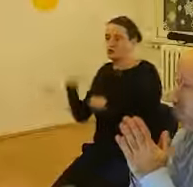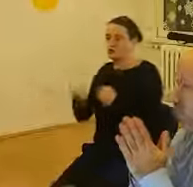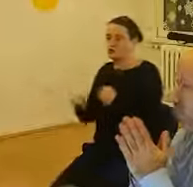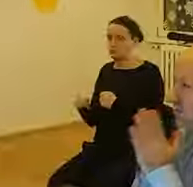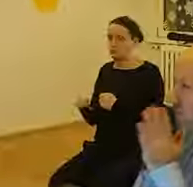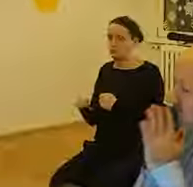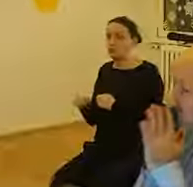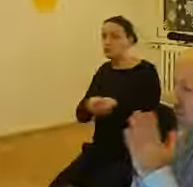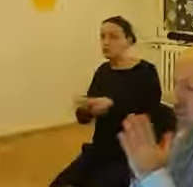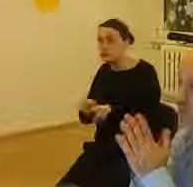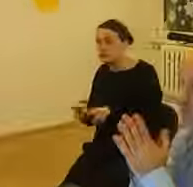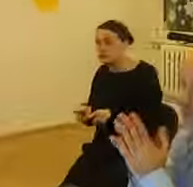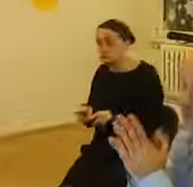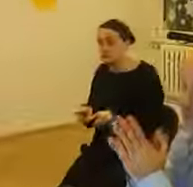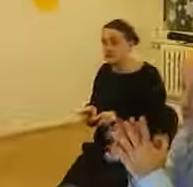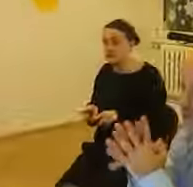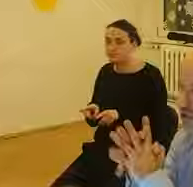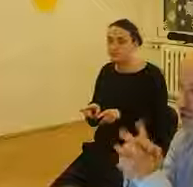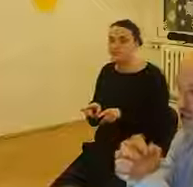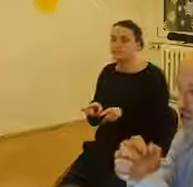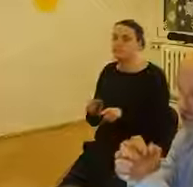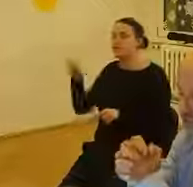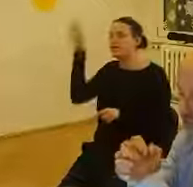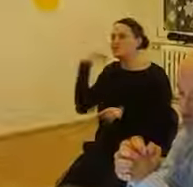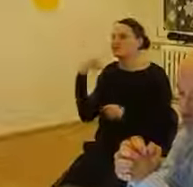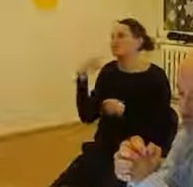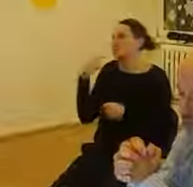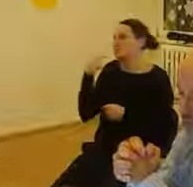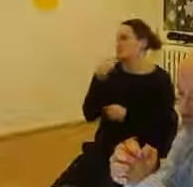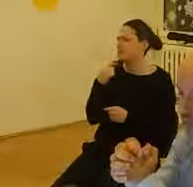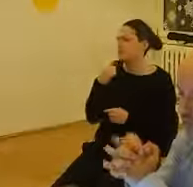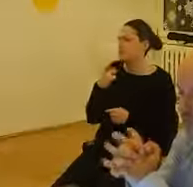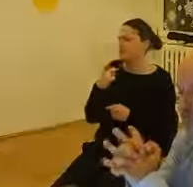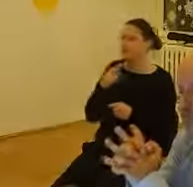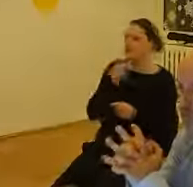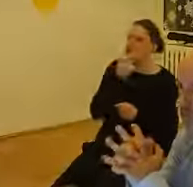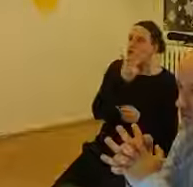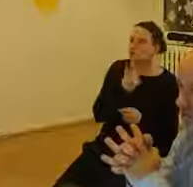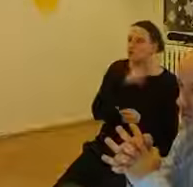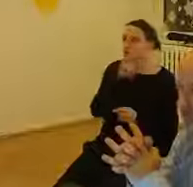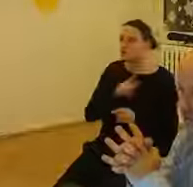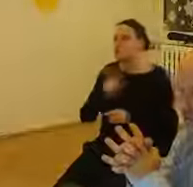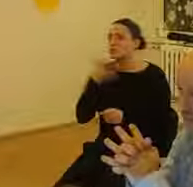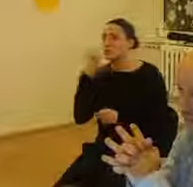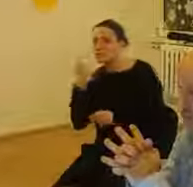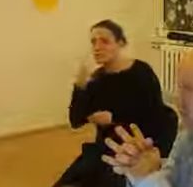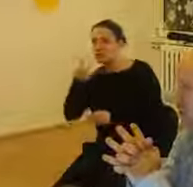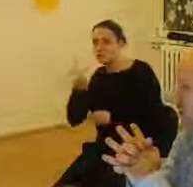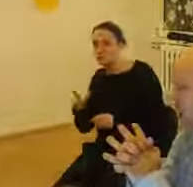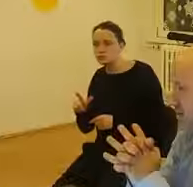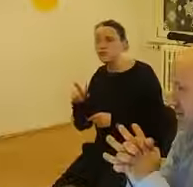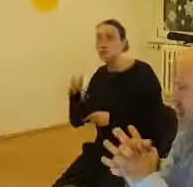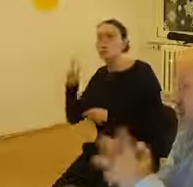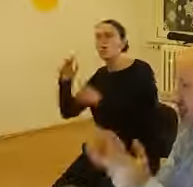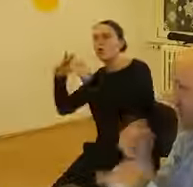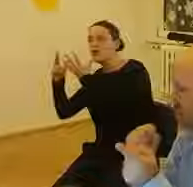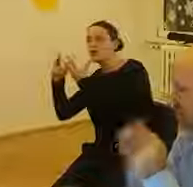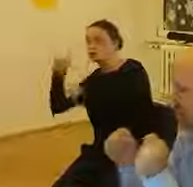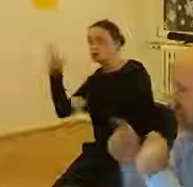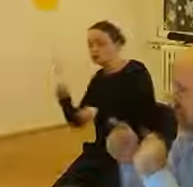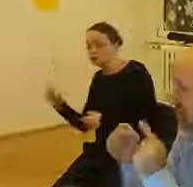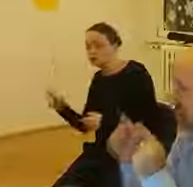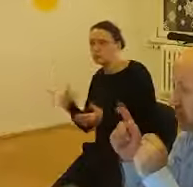tej pory kwoty były znacznie niższe, bo to było 3 zł, 5 zł i 8 zł od mieszkańca. Stąd